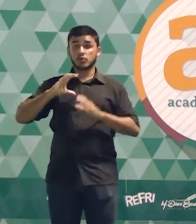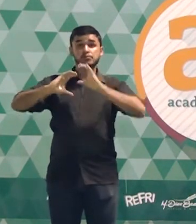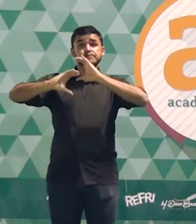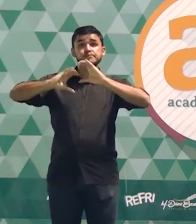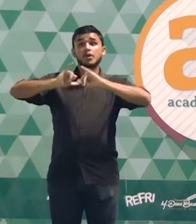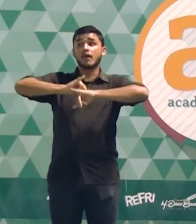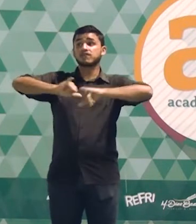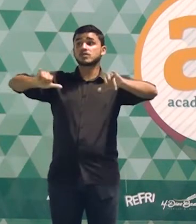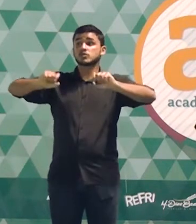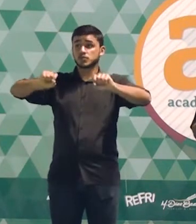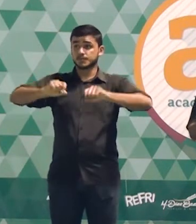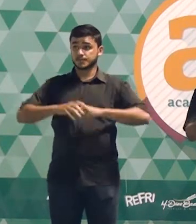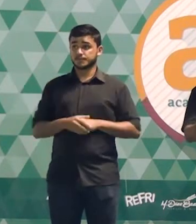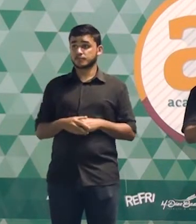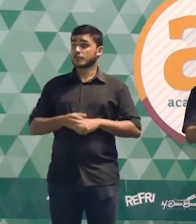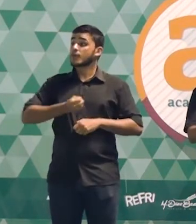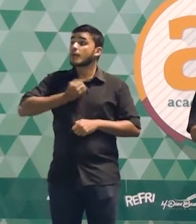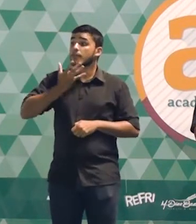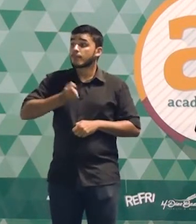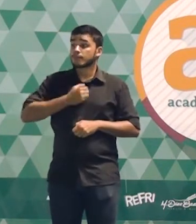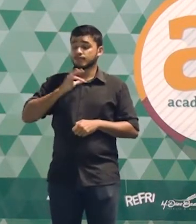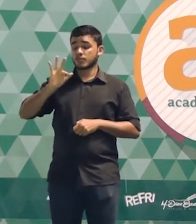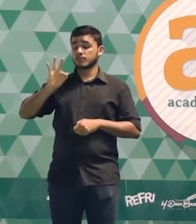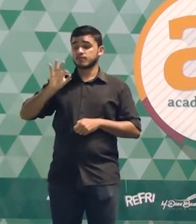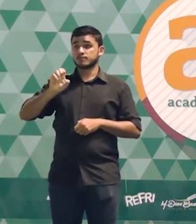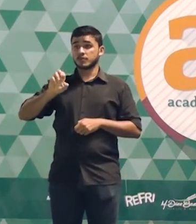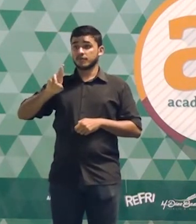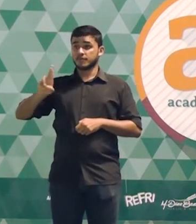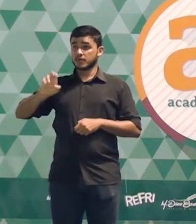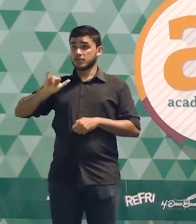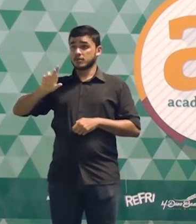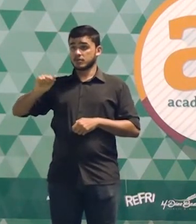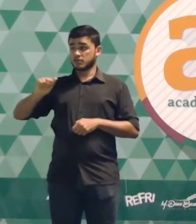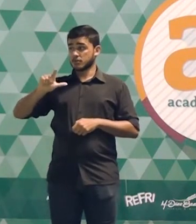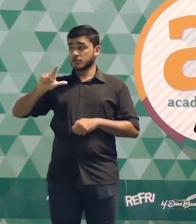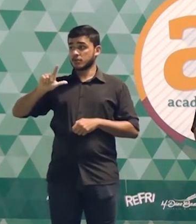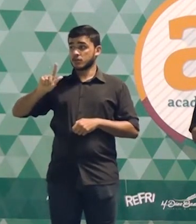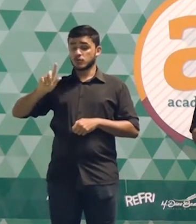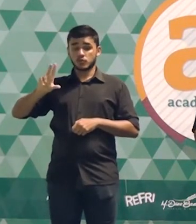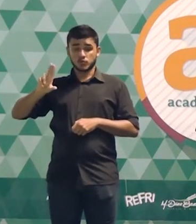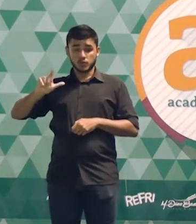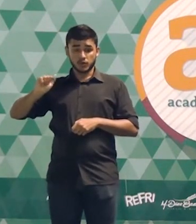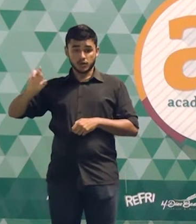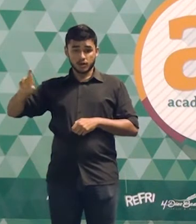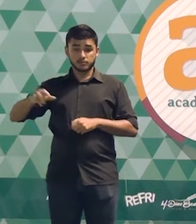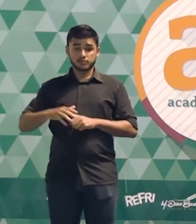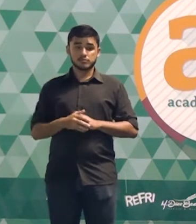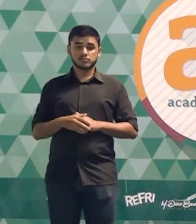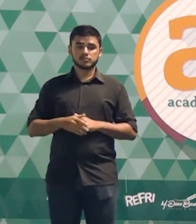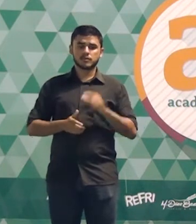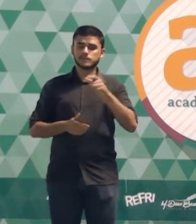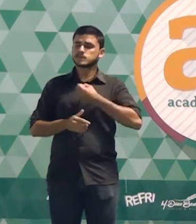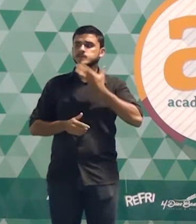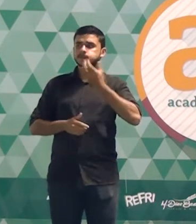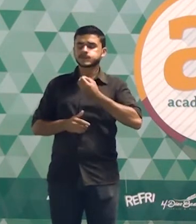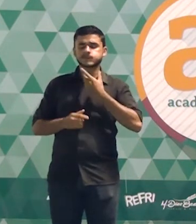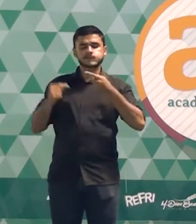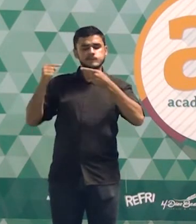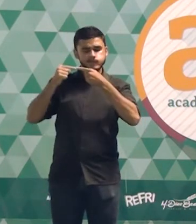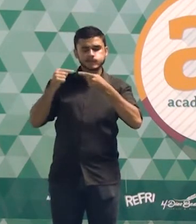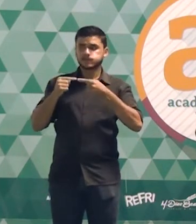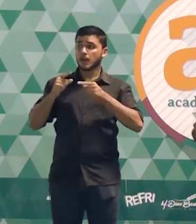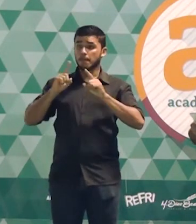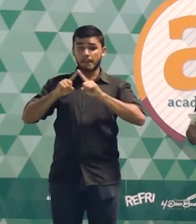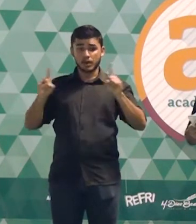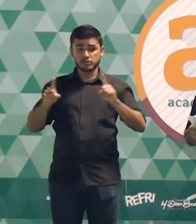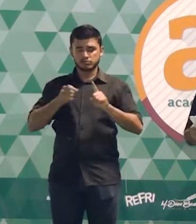comunicativo. No poema brasileiro de Ferreira Goulart, além da função poética observada na